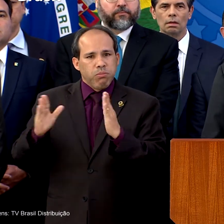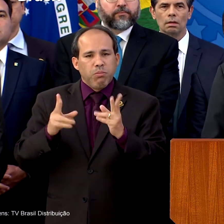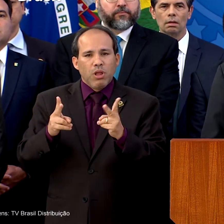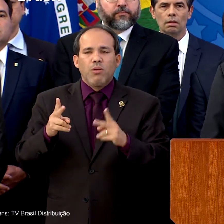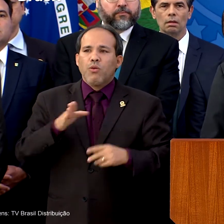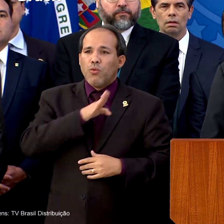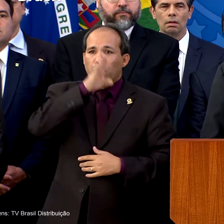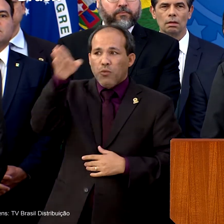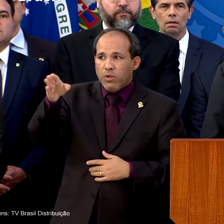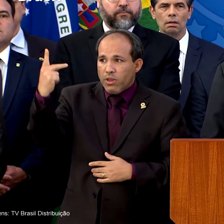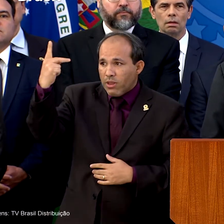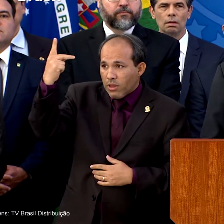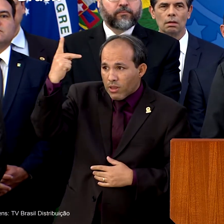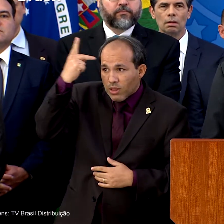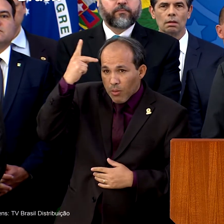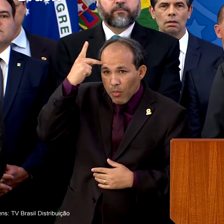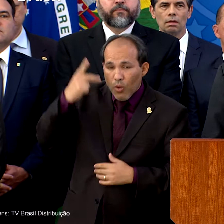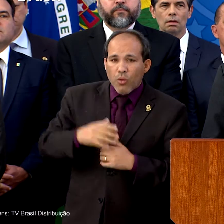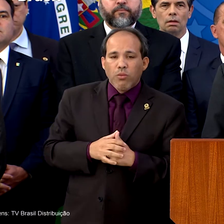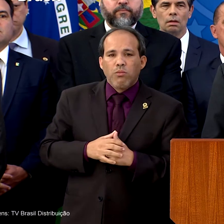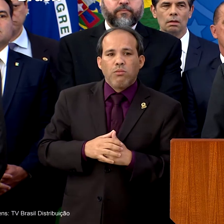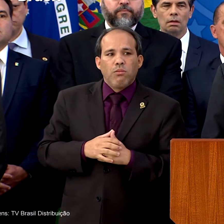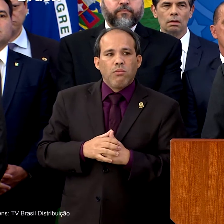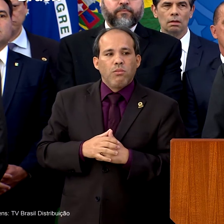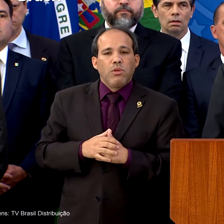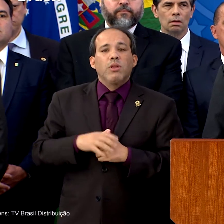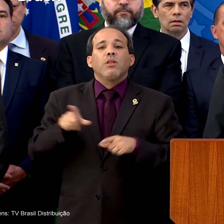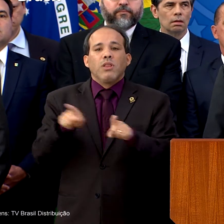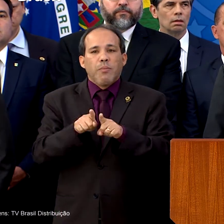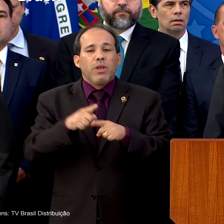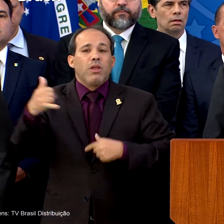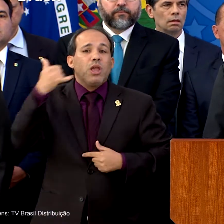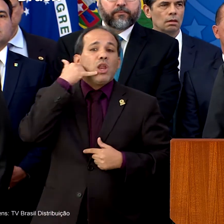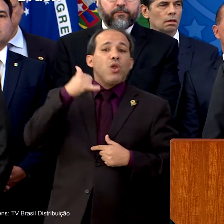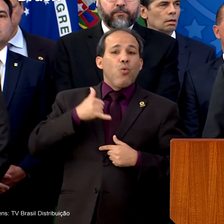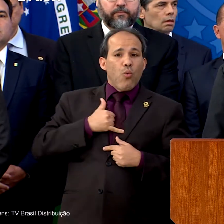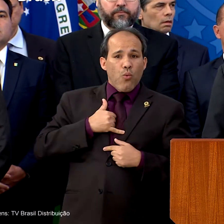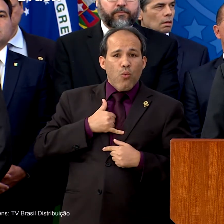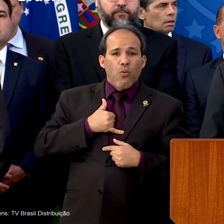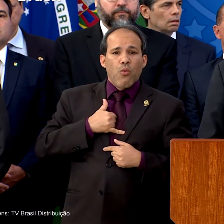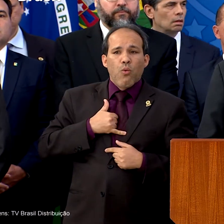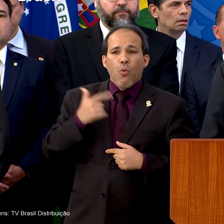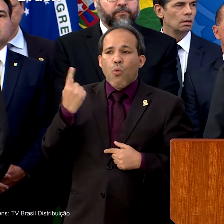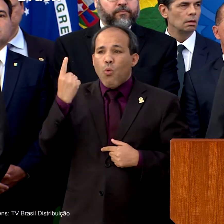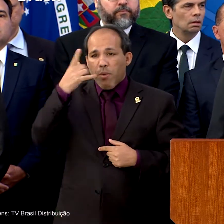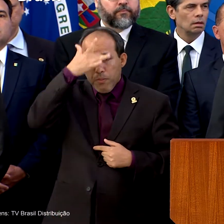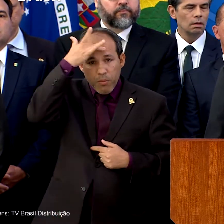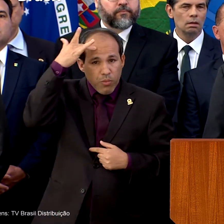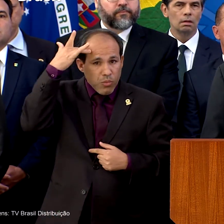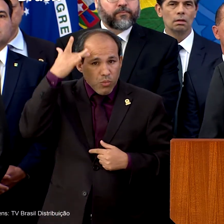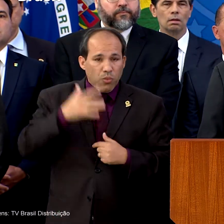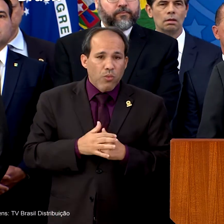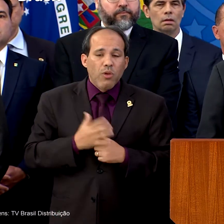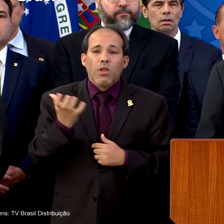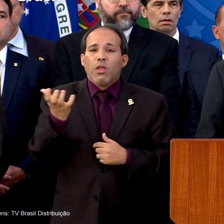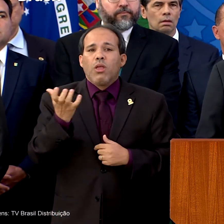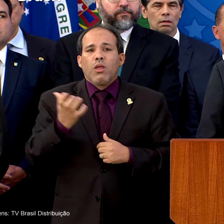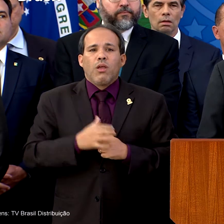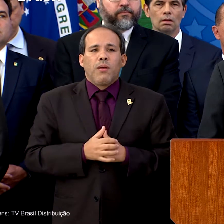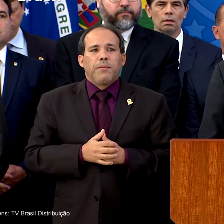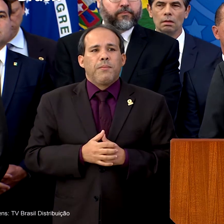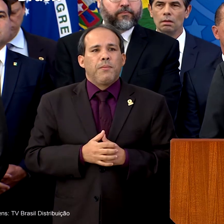e em são paulo eu recebi uma ligação é de uma pessoa que